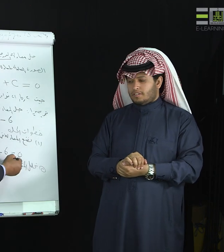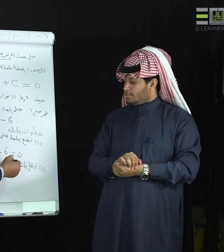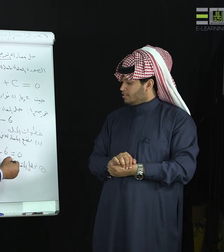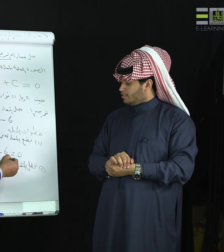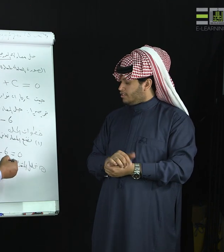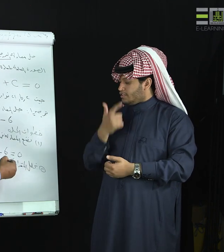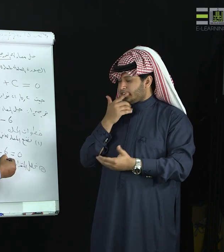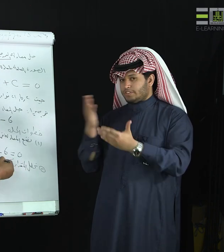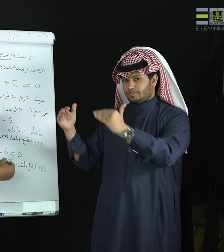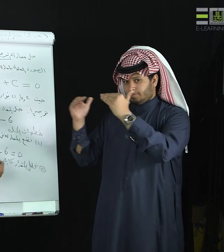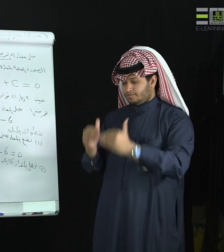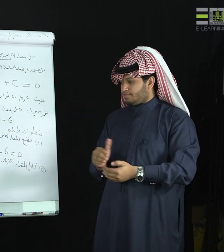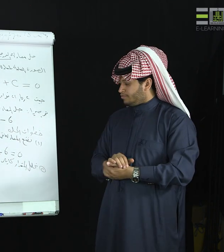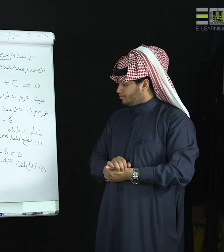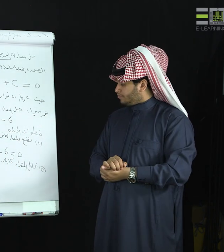كما يلي.